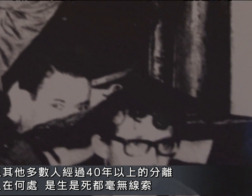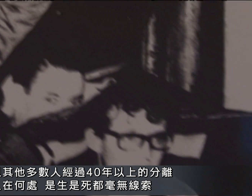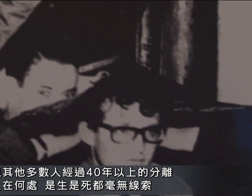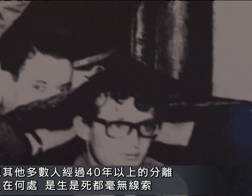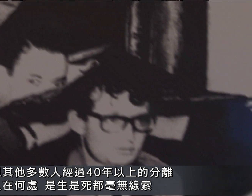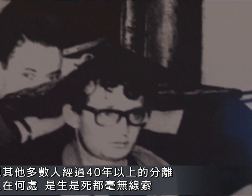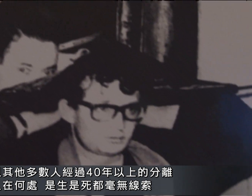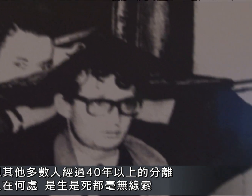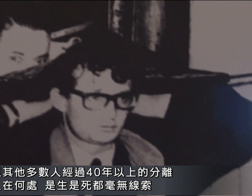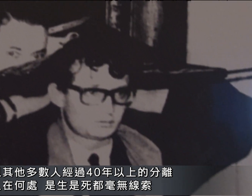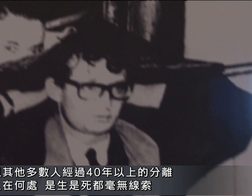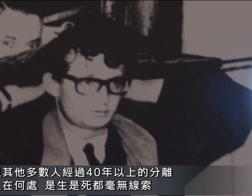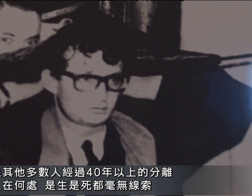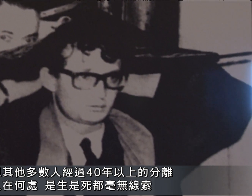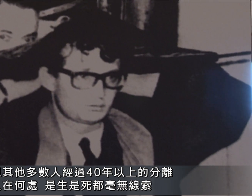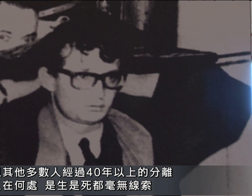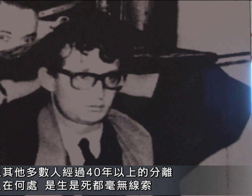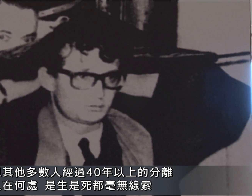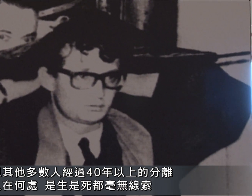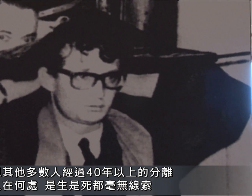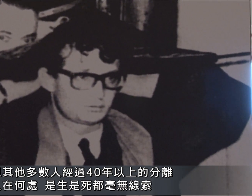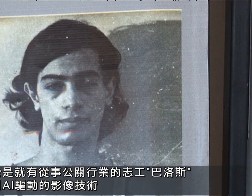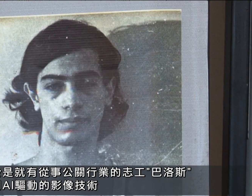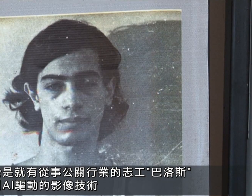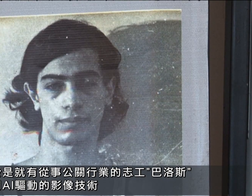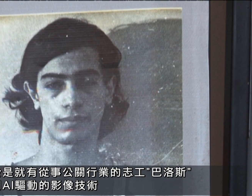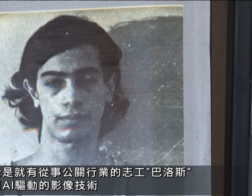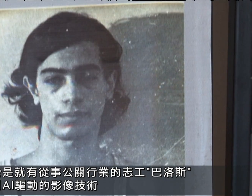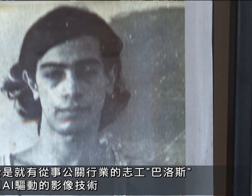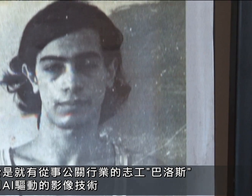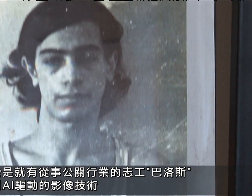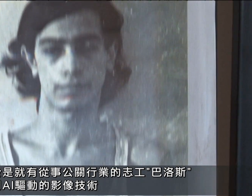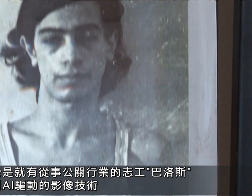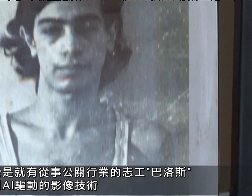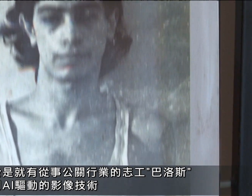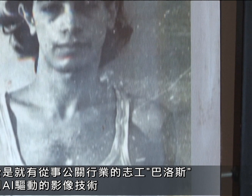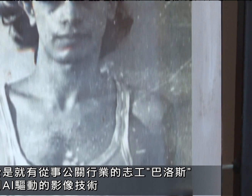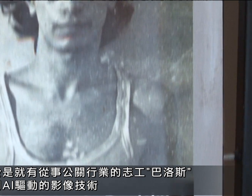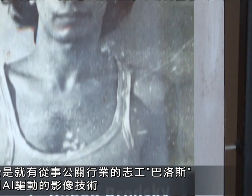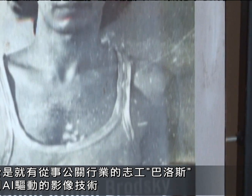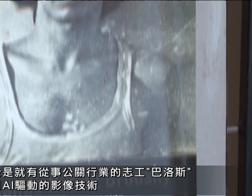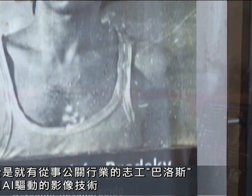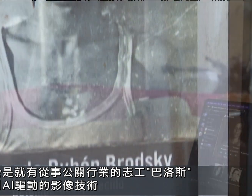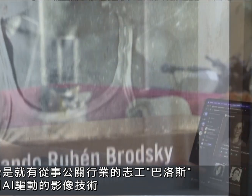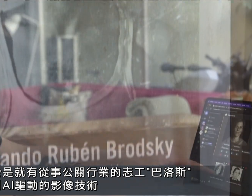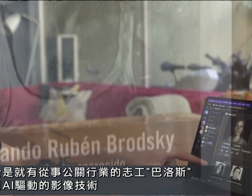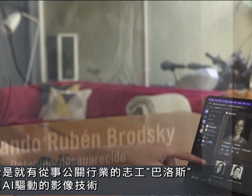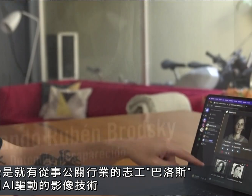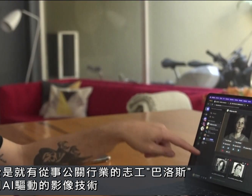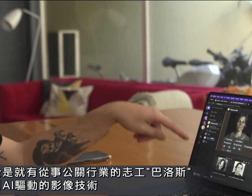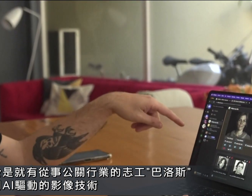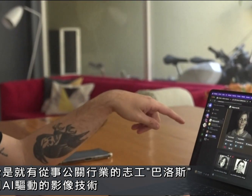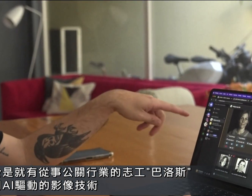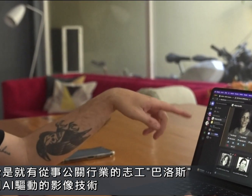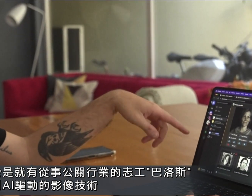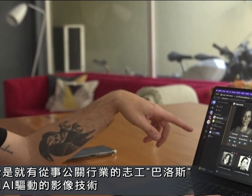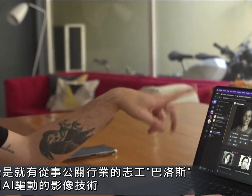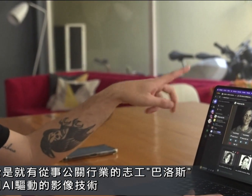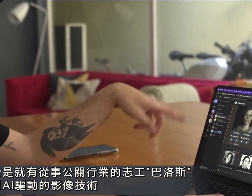在何处、是生是死都毫无线索。于是就有从事公关行业的志工巴洛斯用 AI 驱动的影像技术模